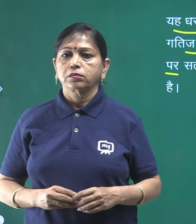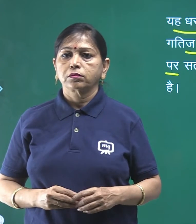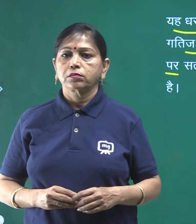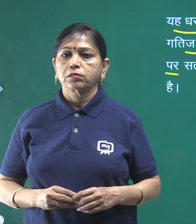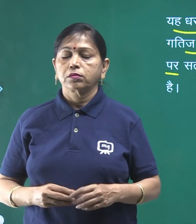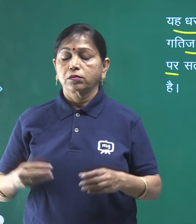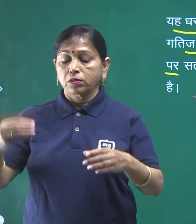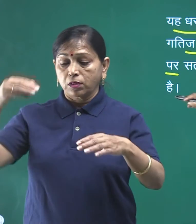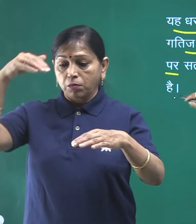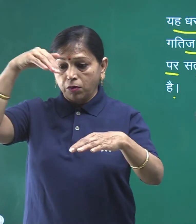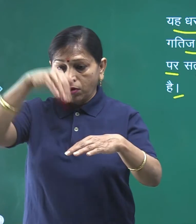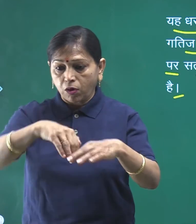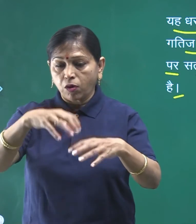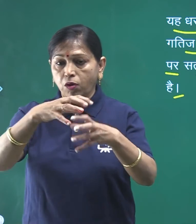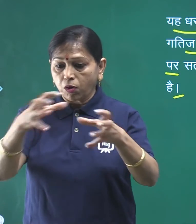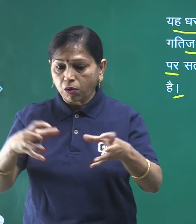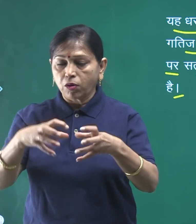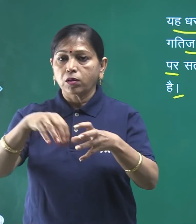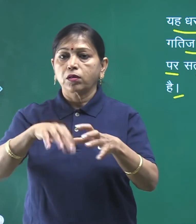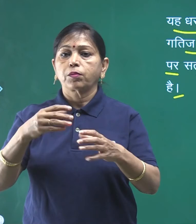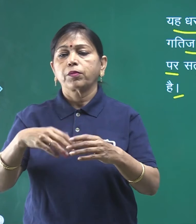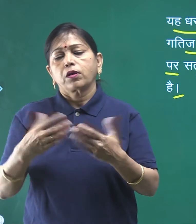गड्ढा भी कर सकता है।